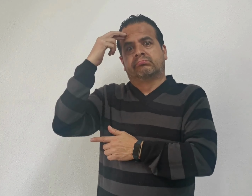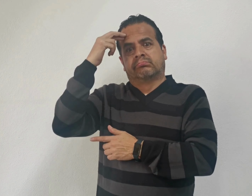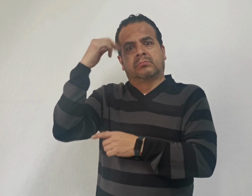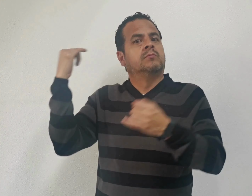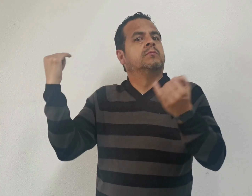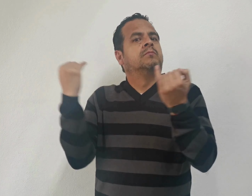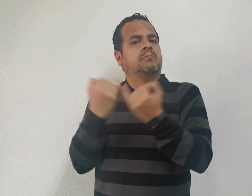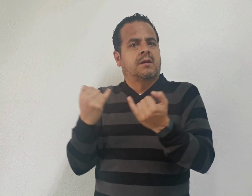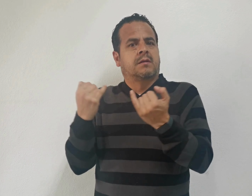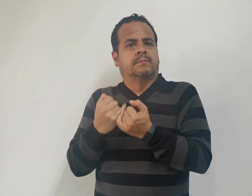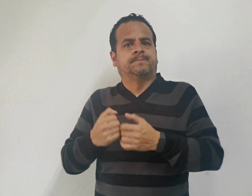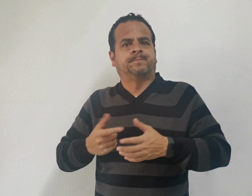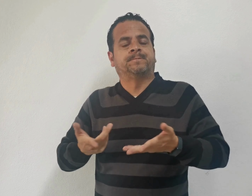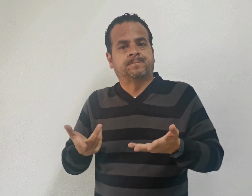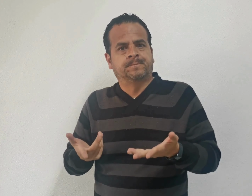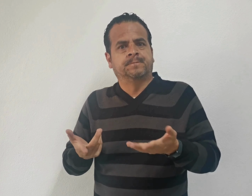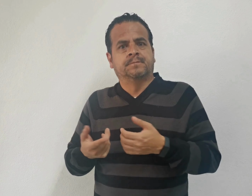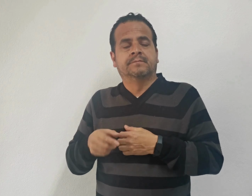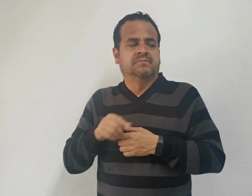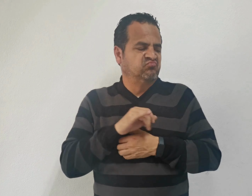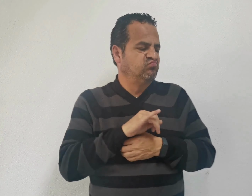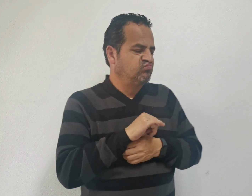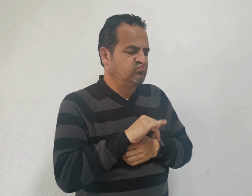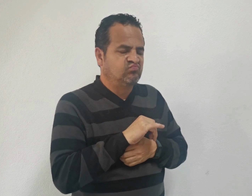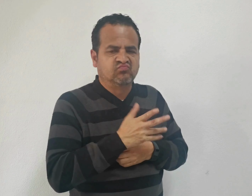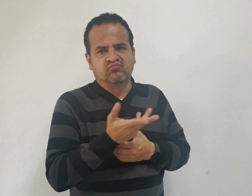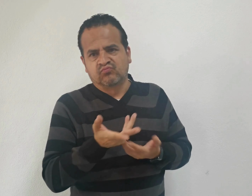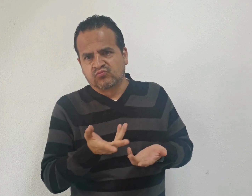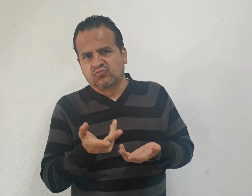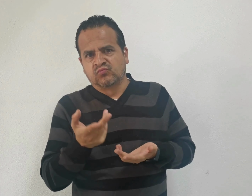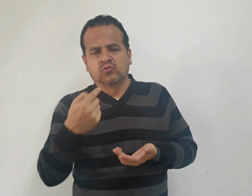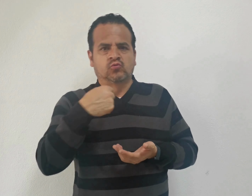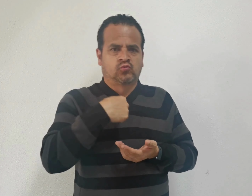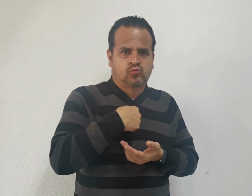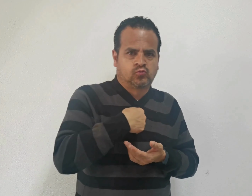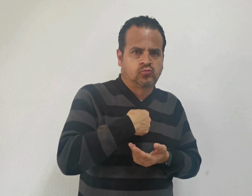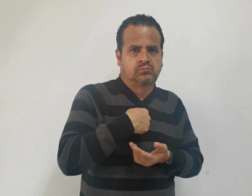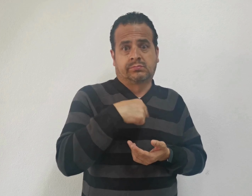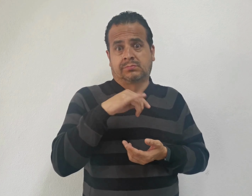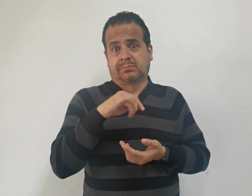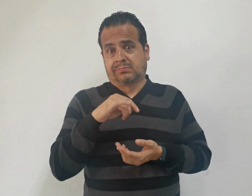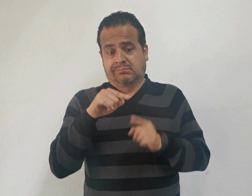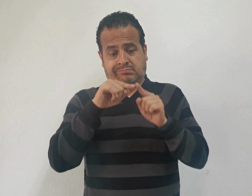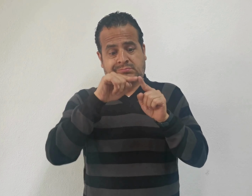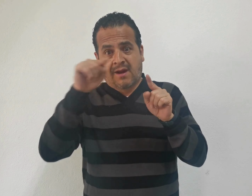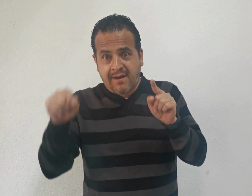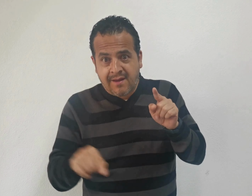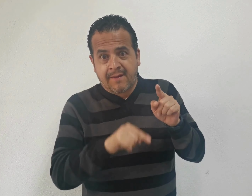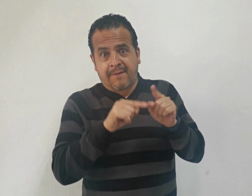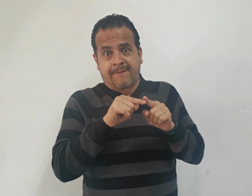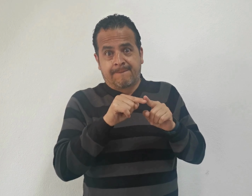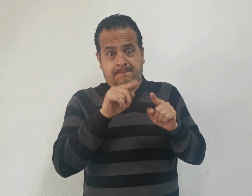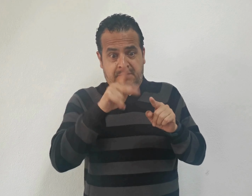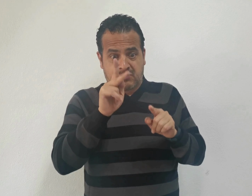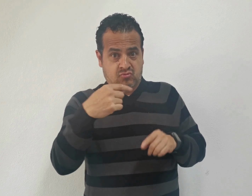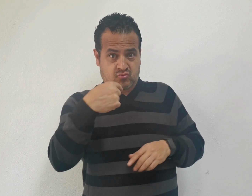fechas Sí porque definitivamente aunque yo no lo identifique como tal como un cierre sí recuerdo con mucho cariño y con mucho amor las